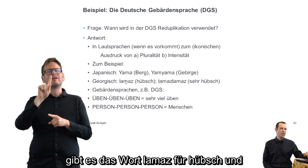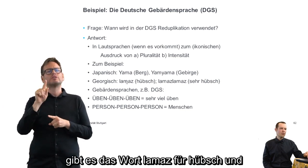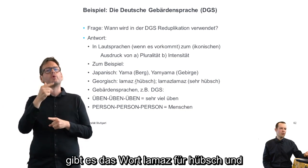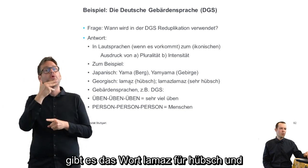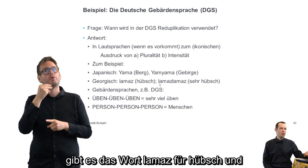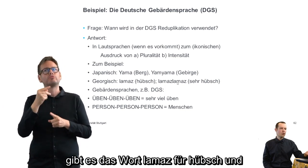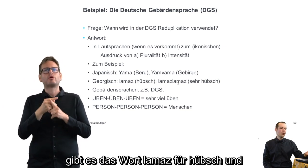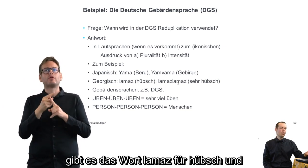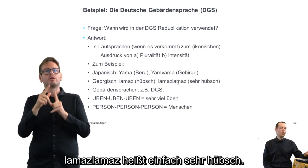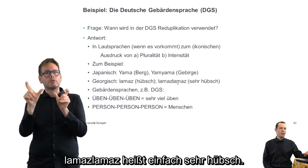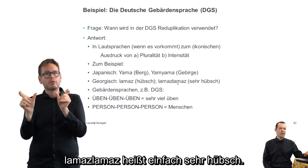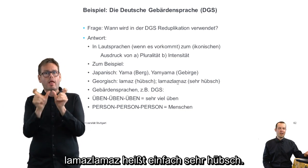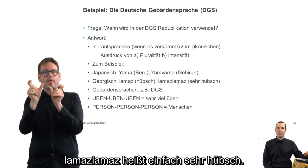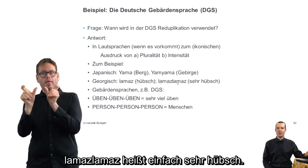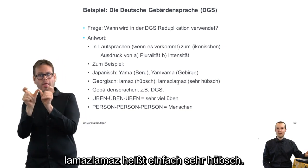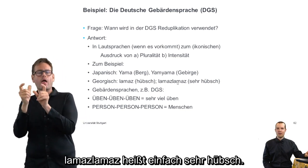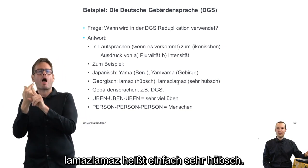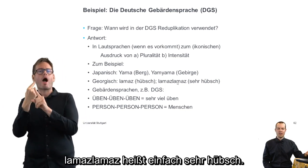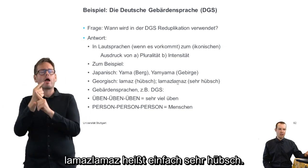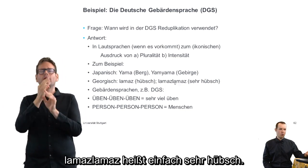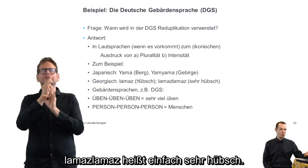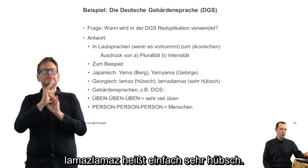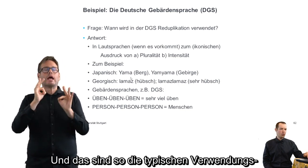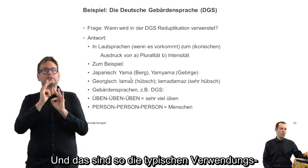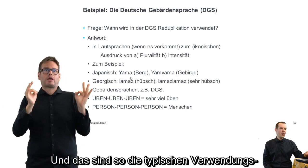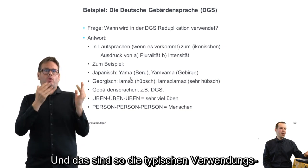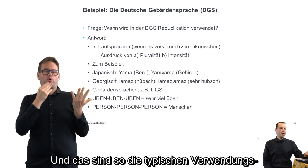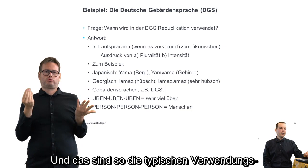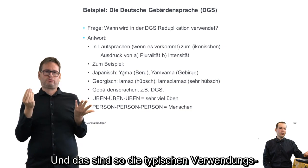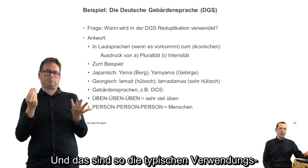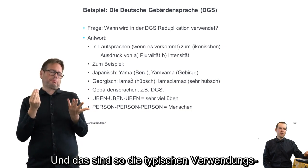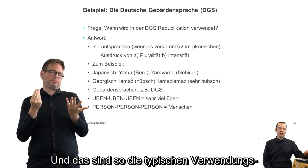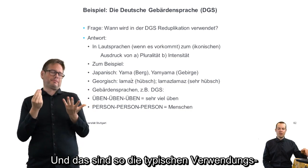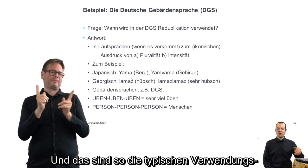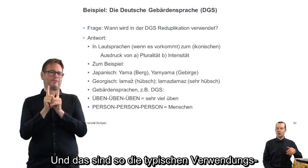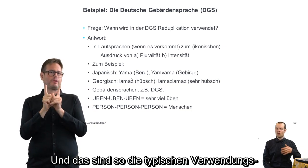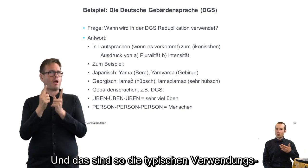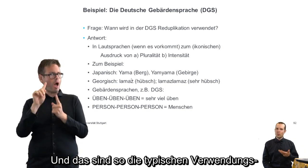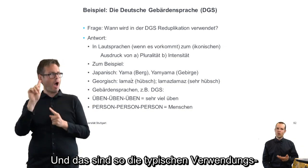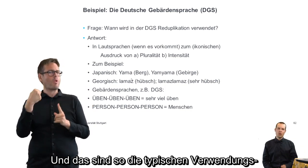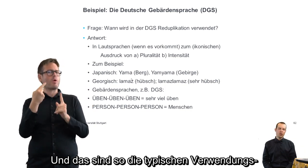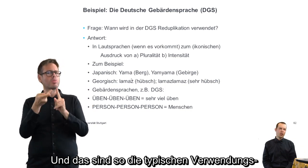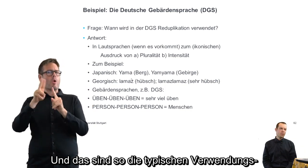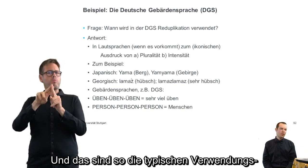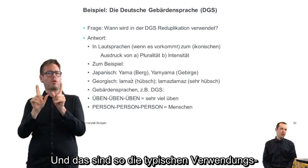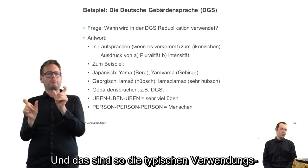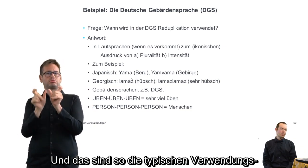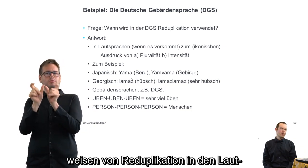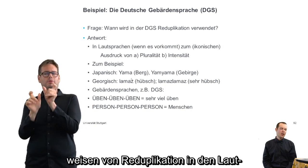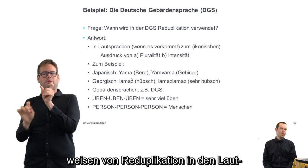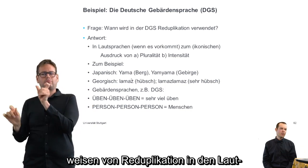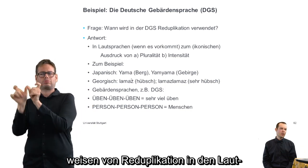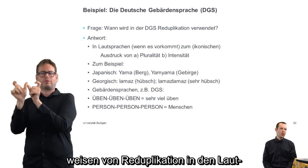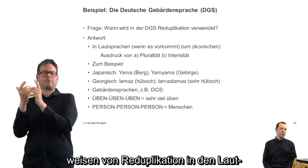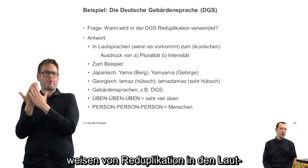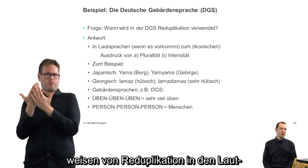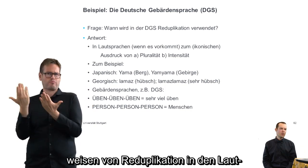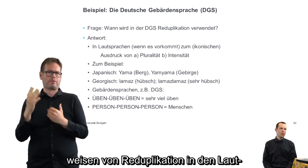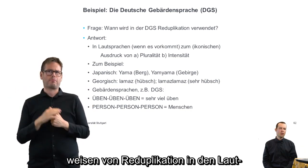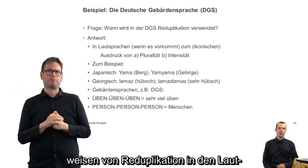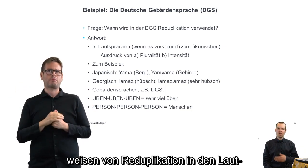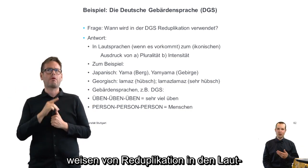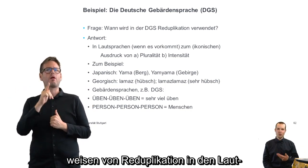das Wort Lamas für hübsch und Lamas Lamas heißt einfach sehr hübsch und das sind so die typischen Verwendungsweisen von